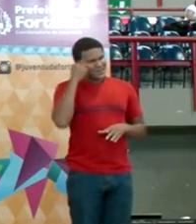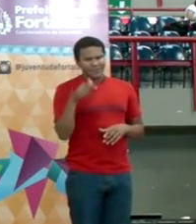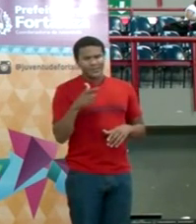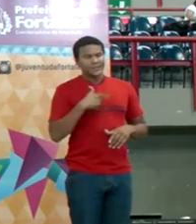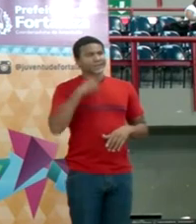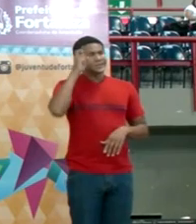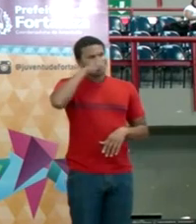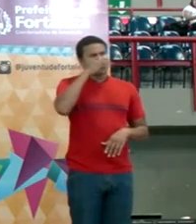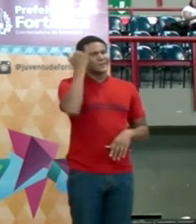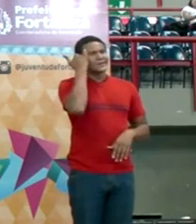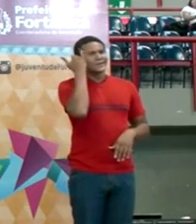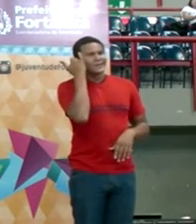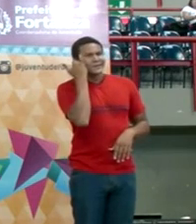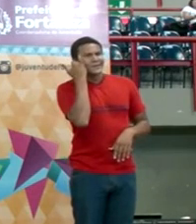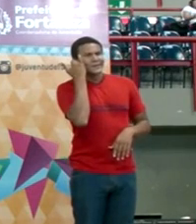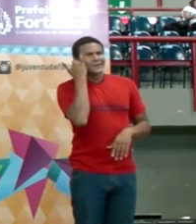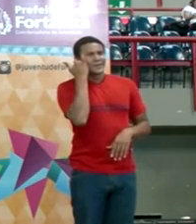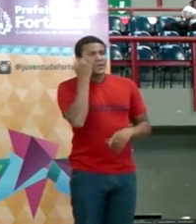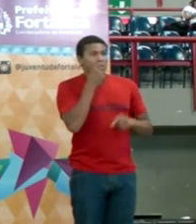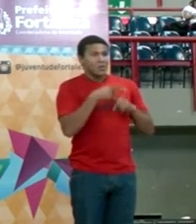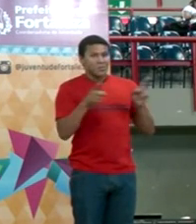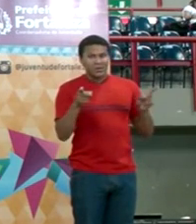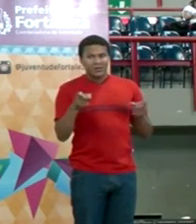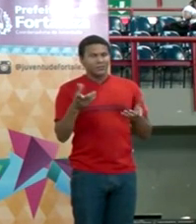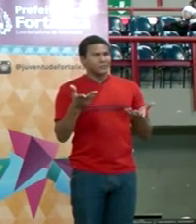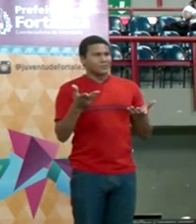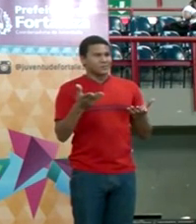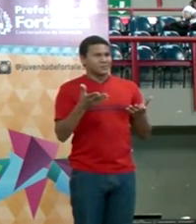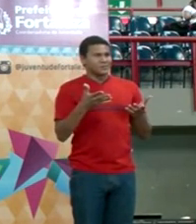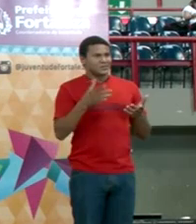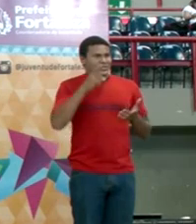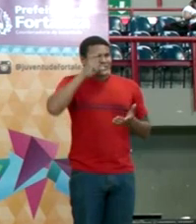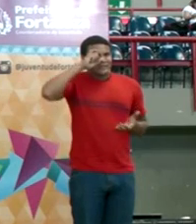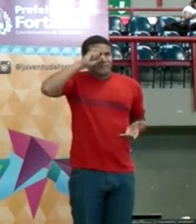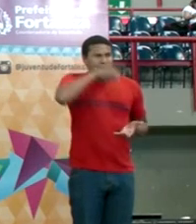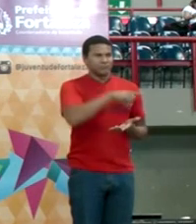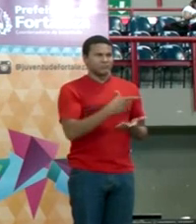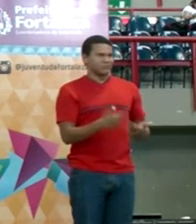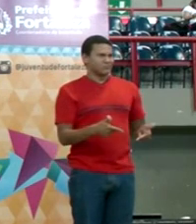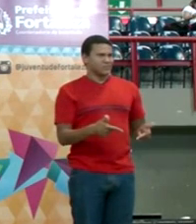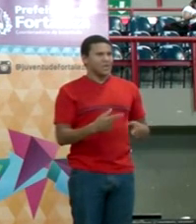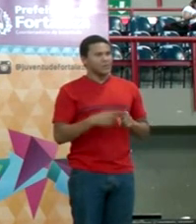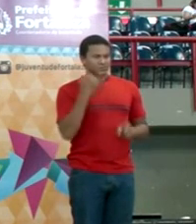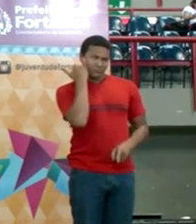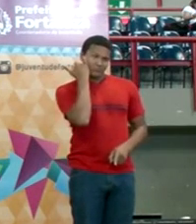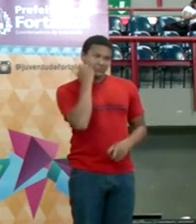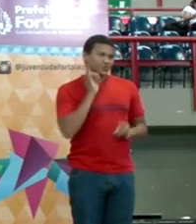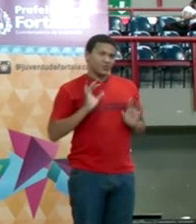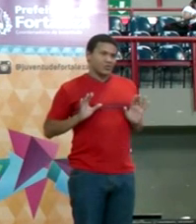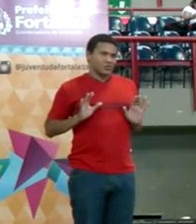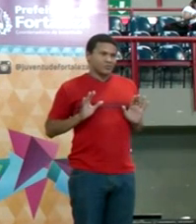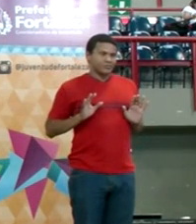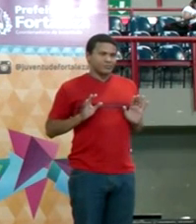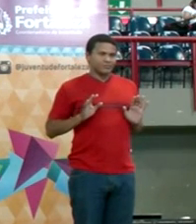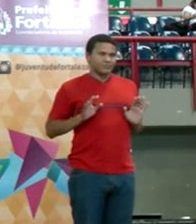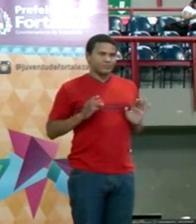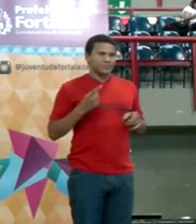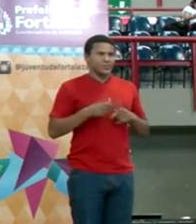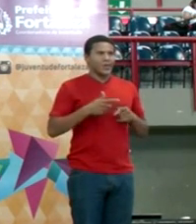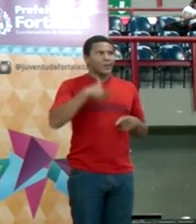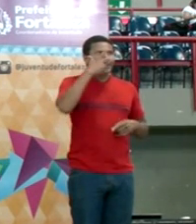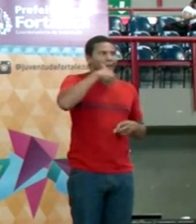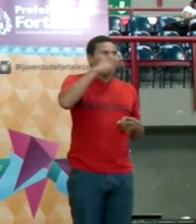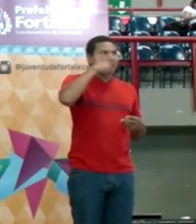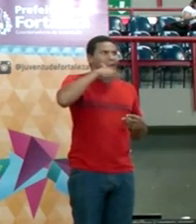sabe pelo menos uma coisa. É complicado de fazer essa questão? Não, mas é uma questão trabalhosa. Porque a gente precisa fazer o mesmo cálculo